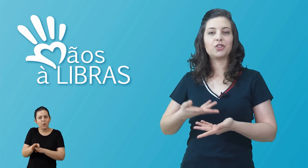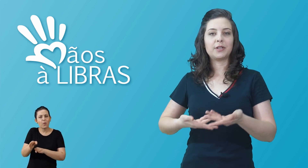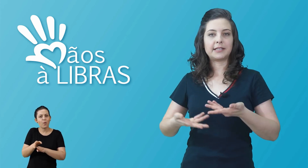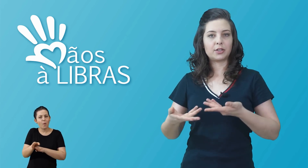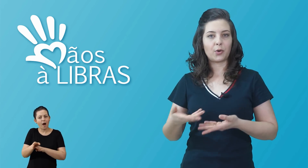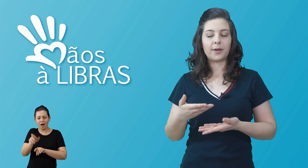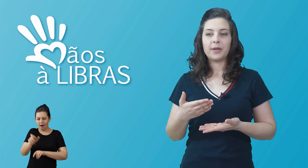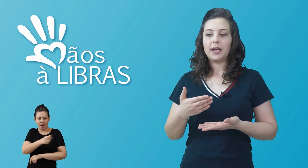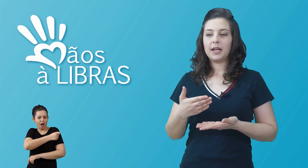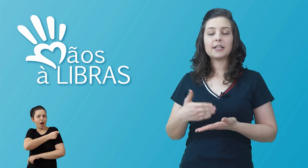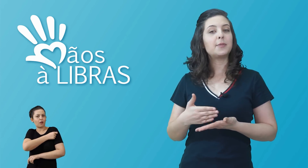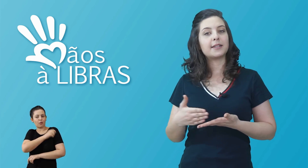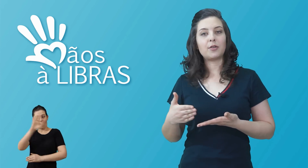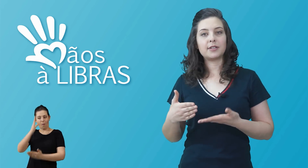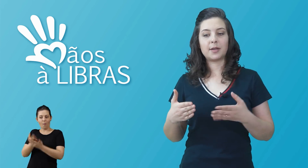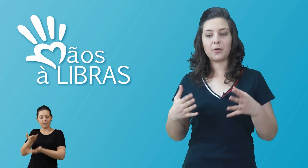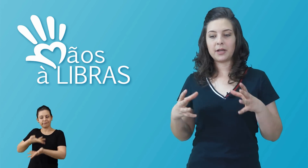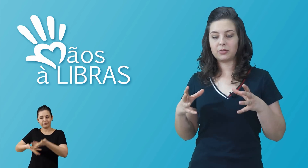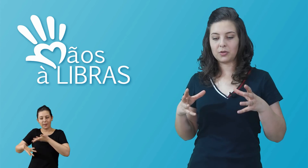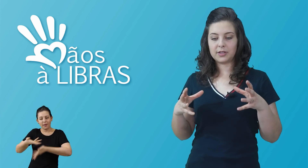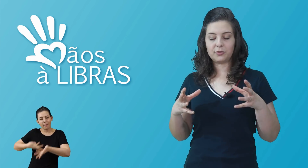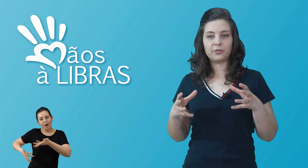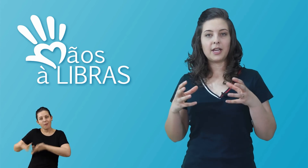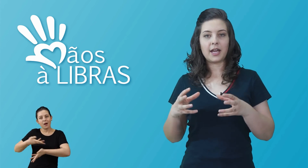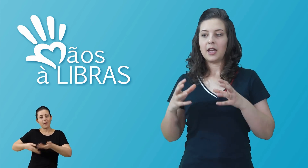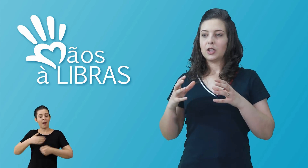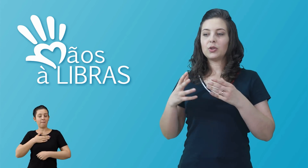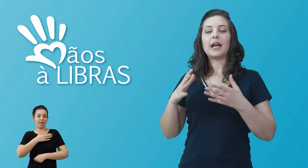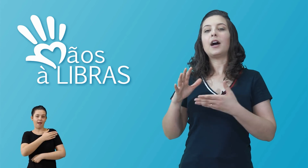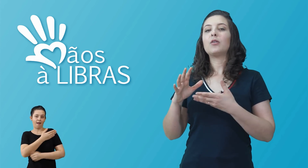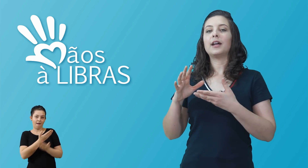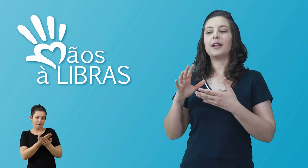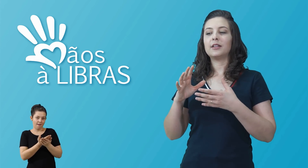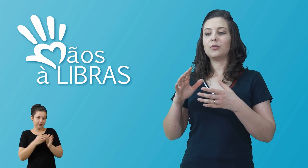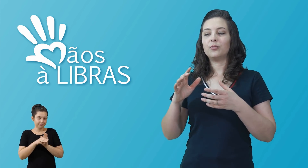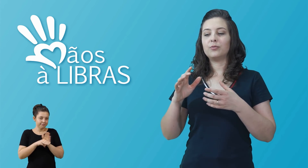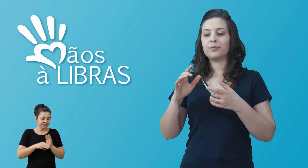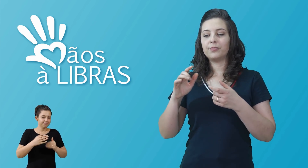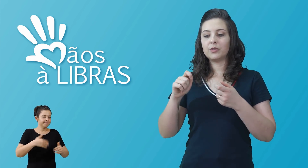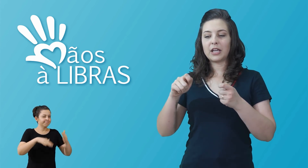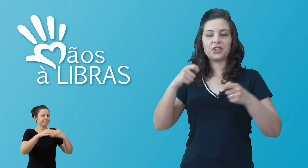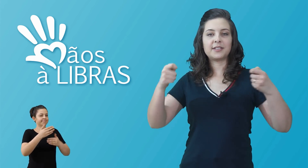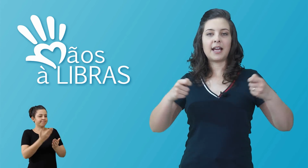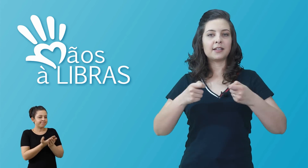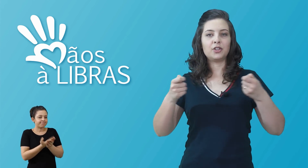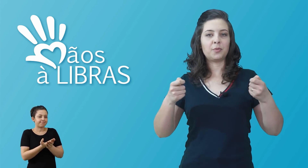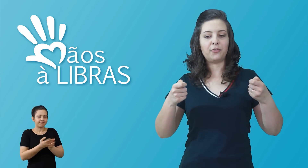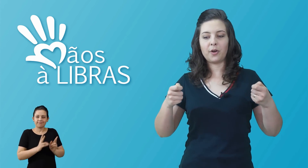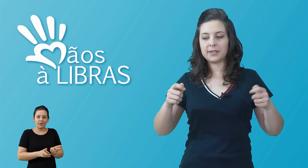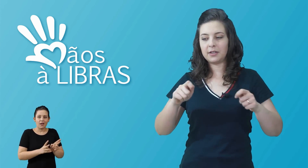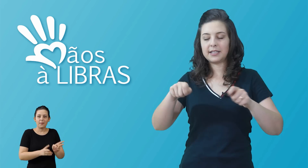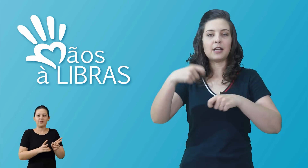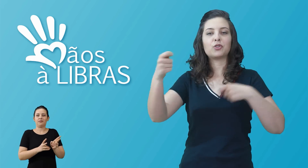eu acredito nessa troca. Nas minhas aulas também, o método que eu desenvolvi toda aula, ela não está engessada ali de